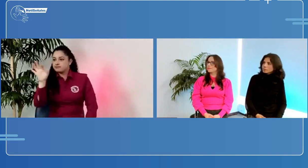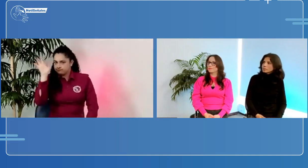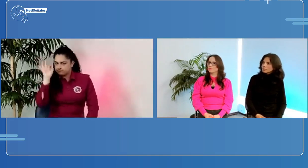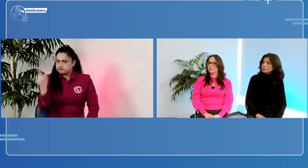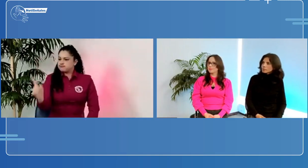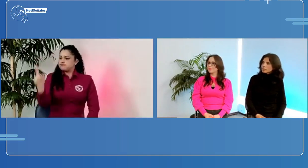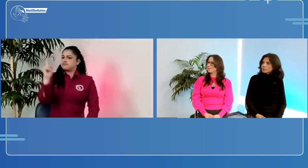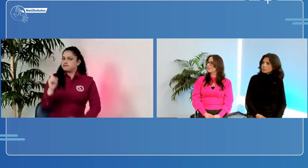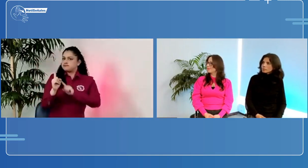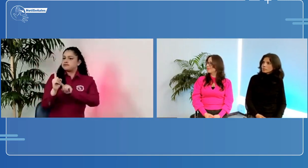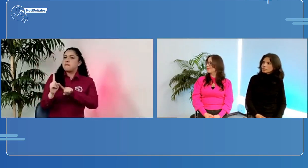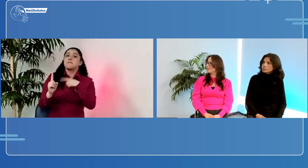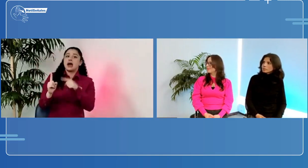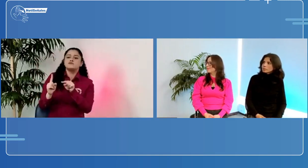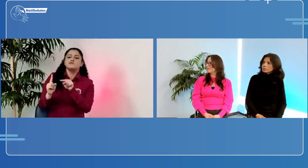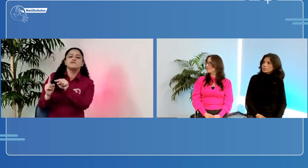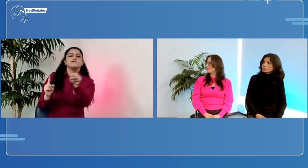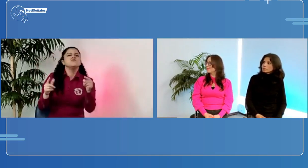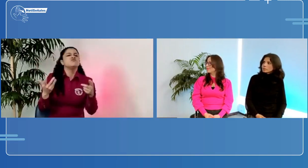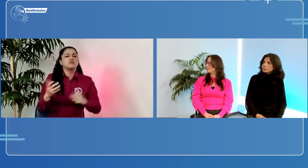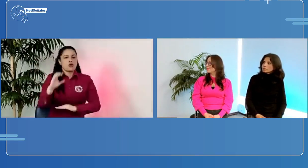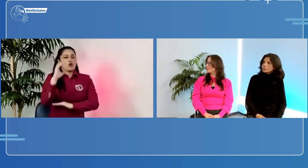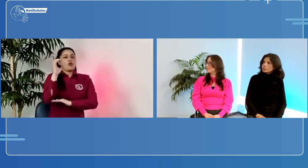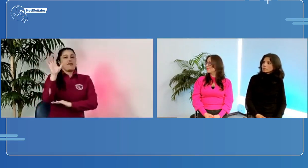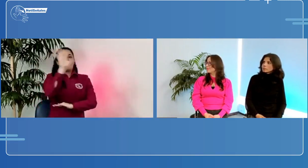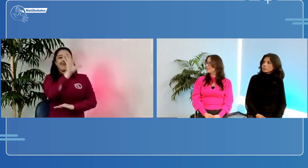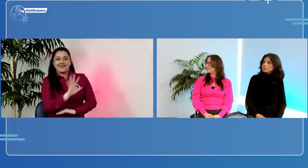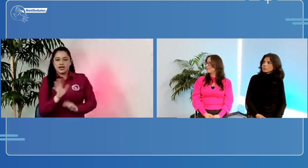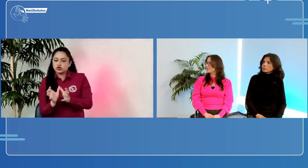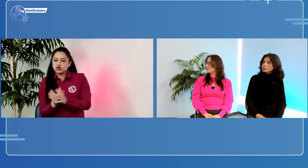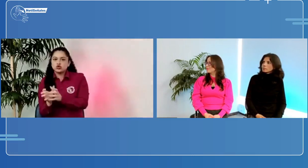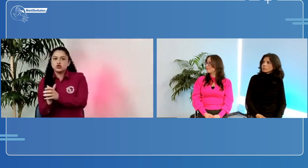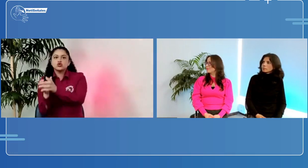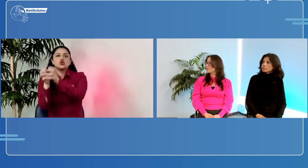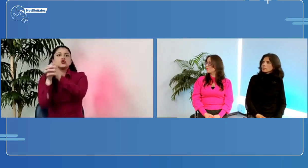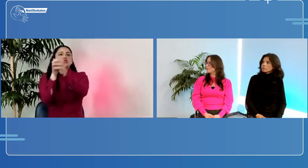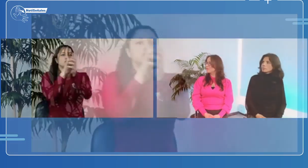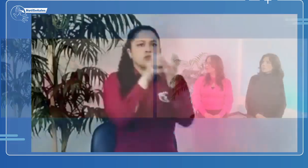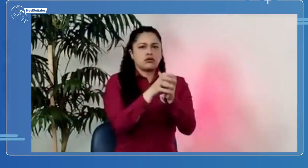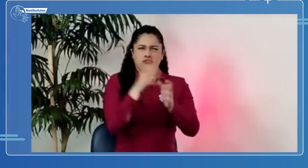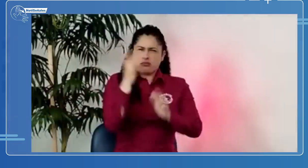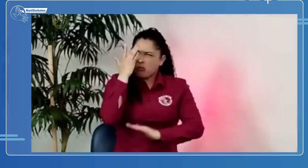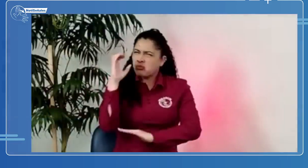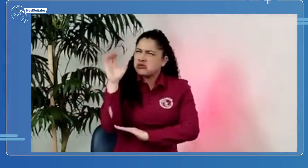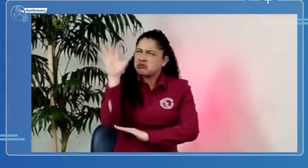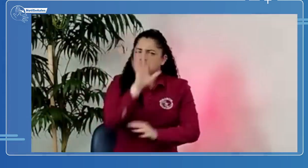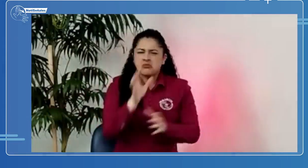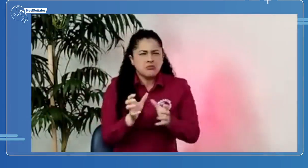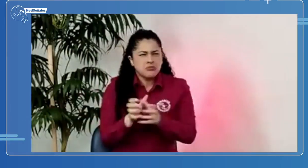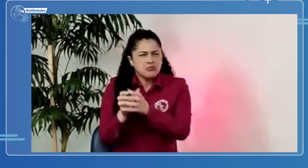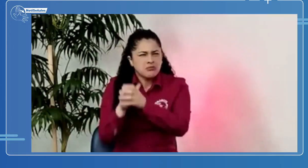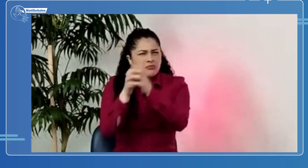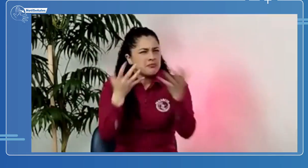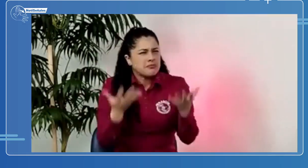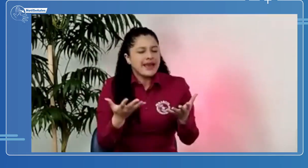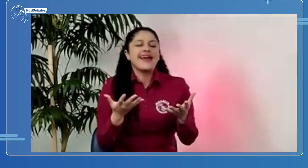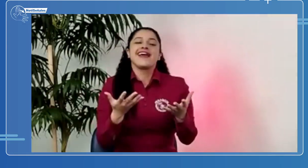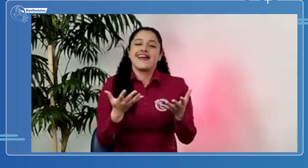tuviera el que tuviera el perfil adecuado y a personas sordas de las asociaciones de Colombia. Pero como así de